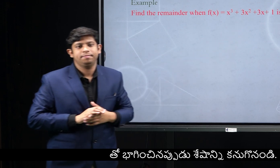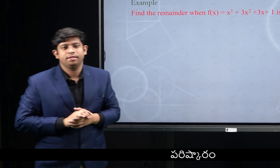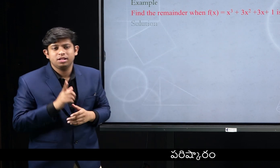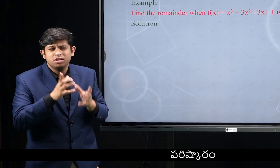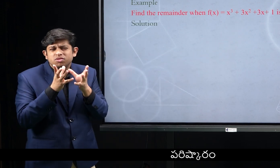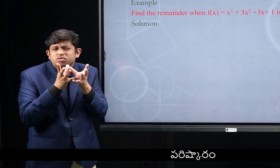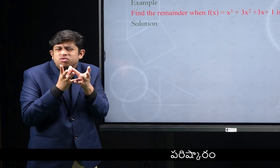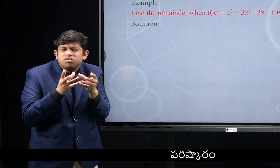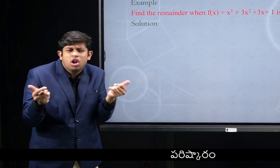పరిష్కారం: